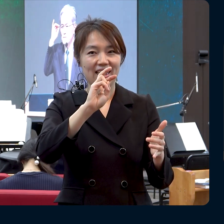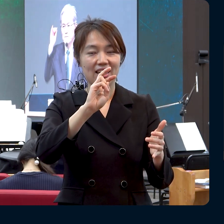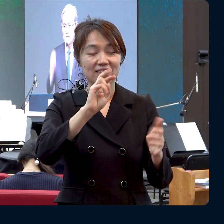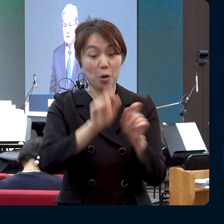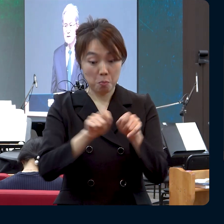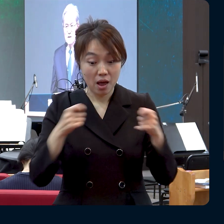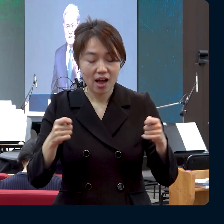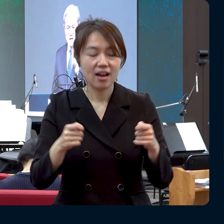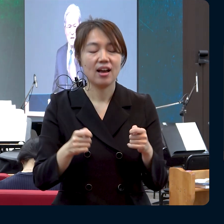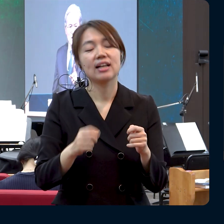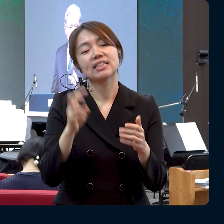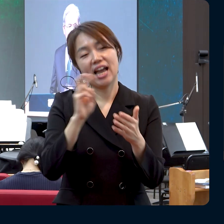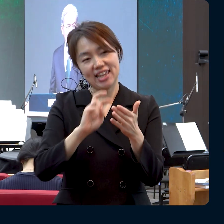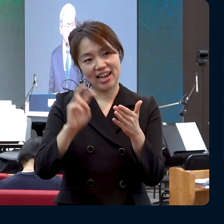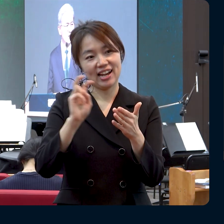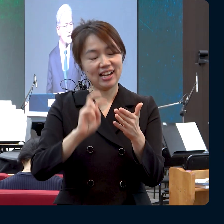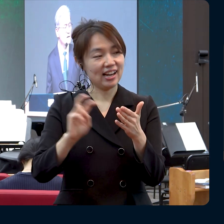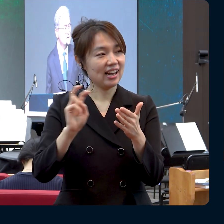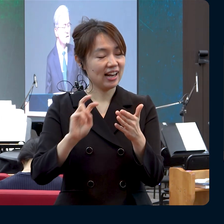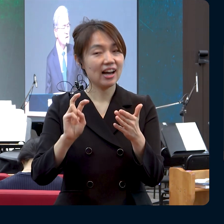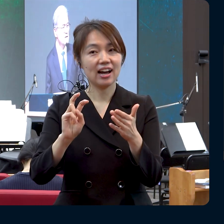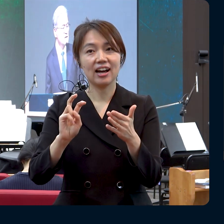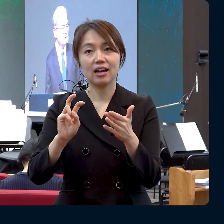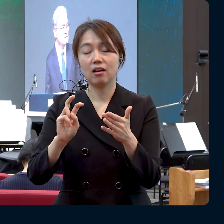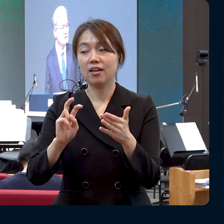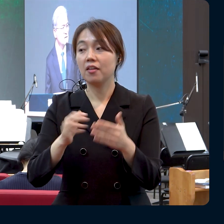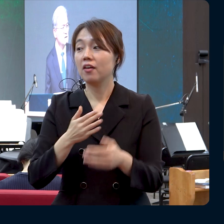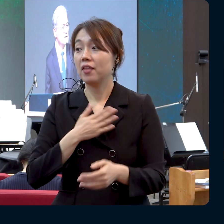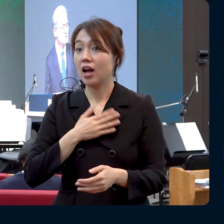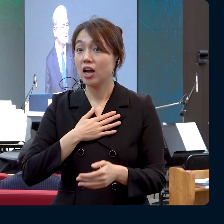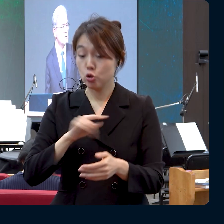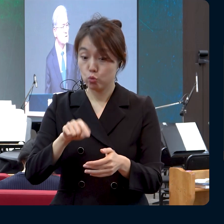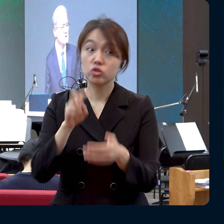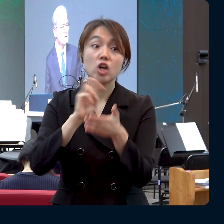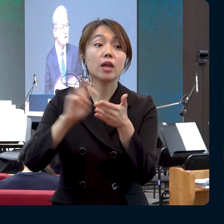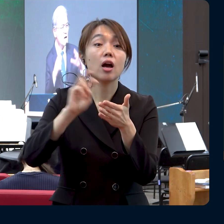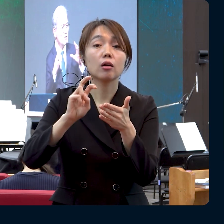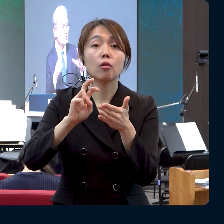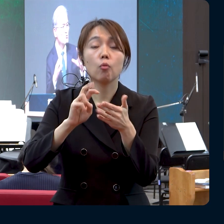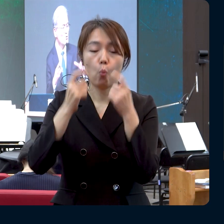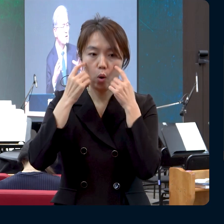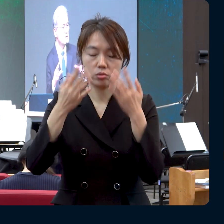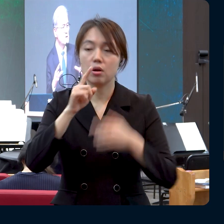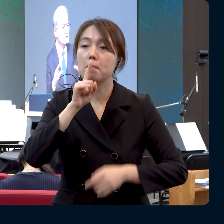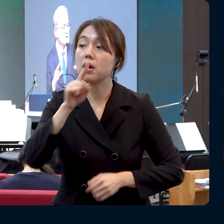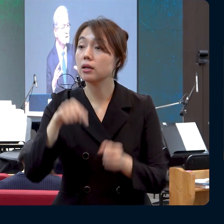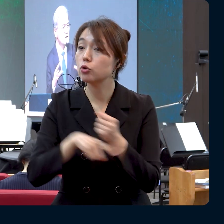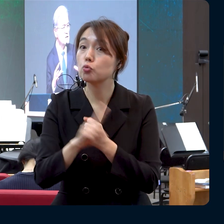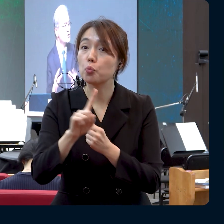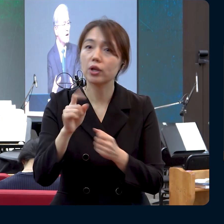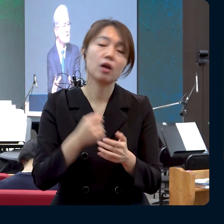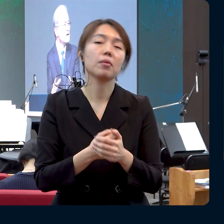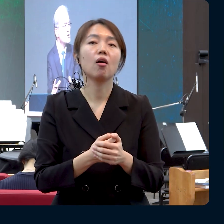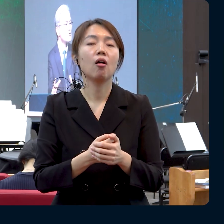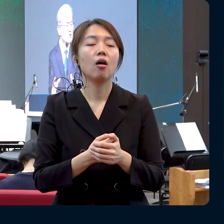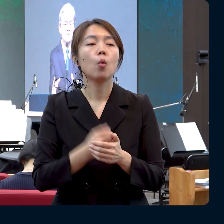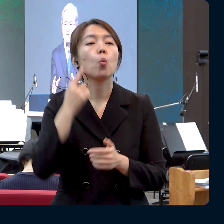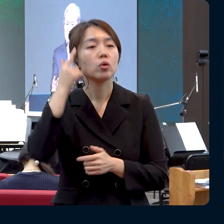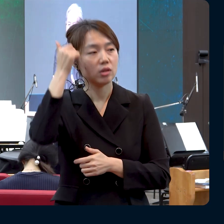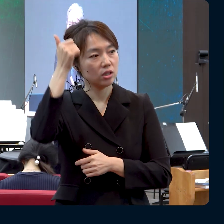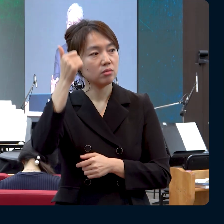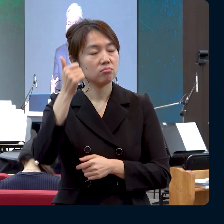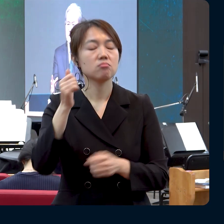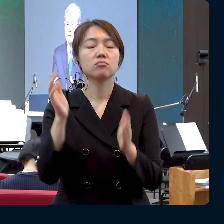찬양입니다. 이게 찬양이라고 제가 확실하게 얘기할 수 있는 것은 하덕규 목사님이 직접